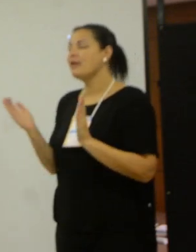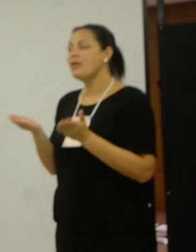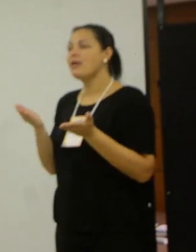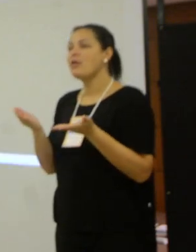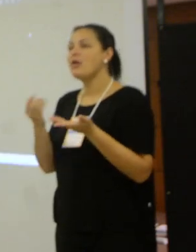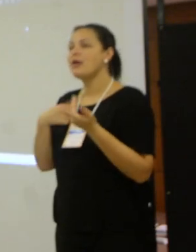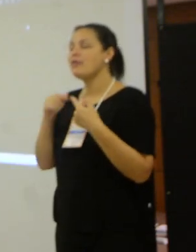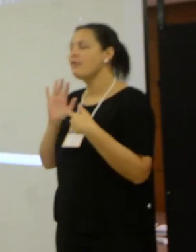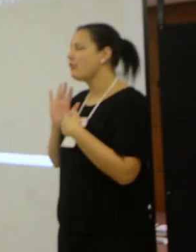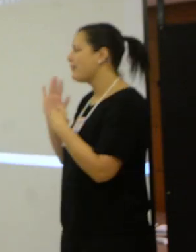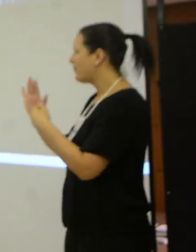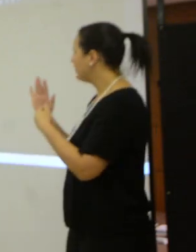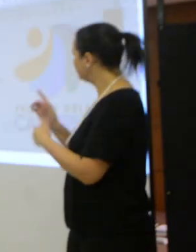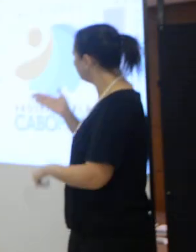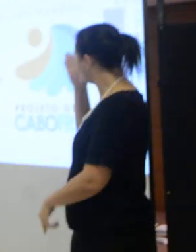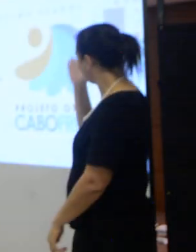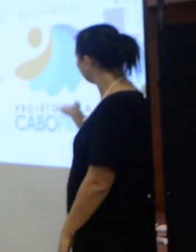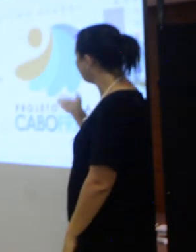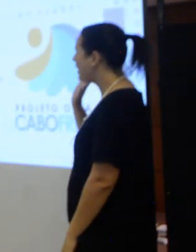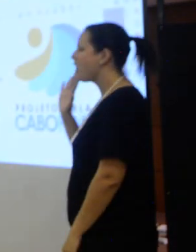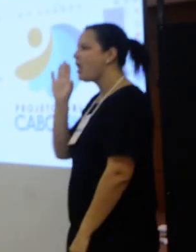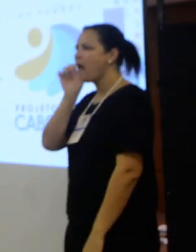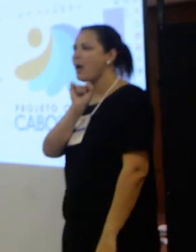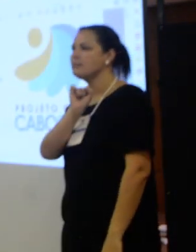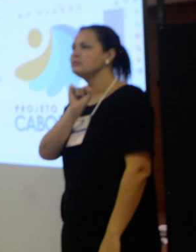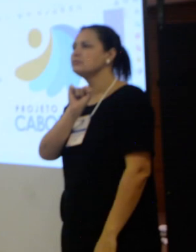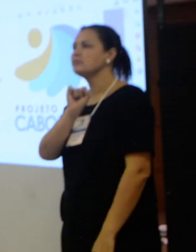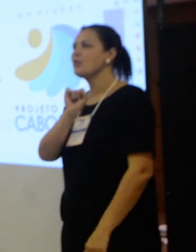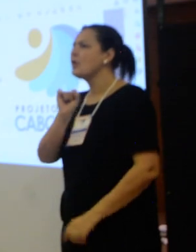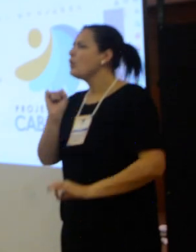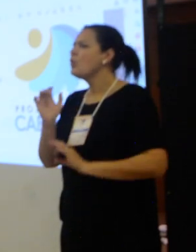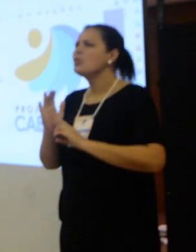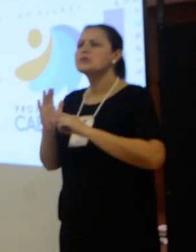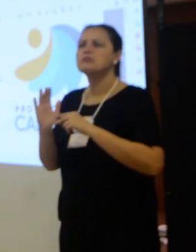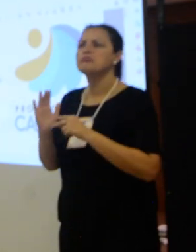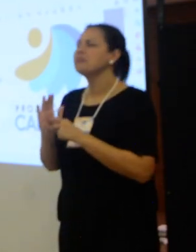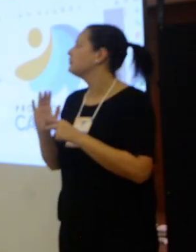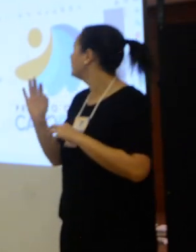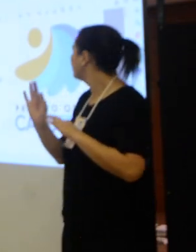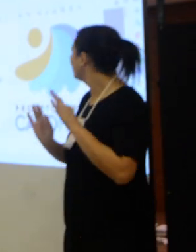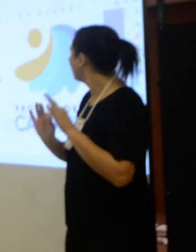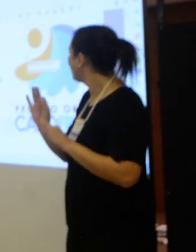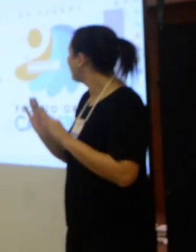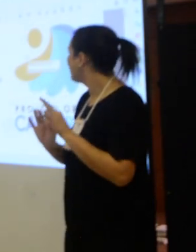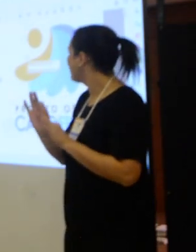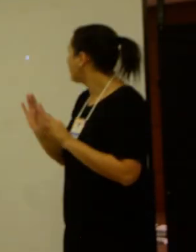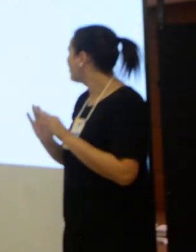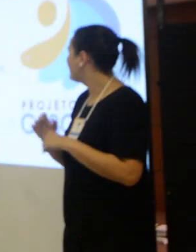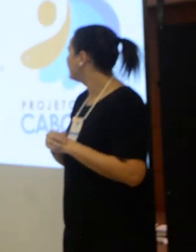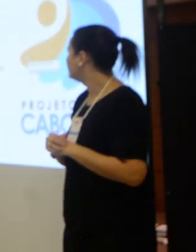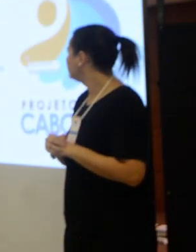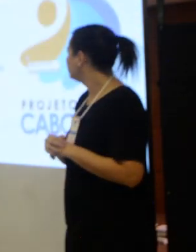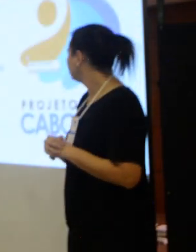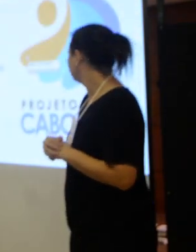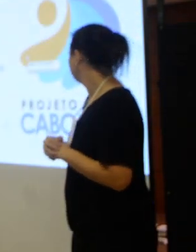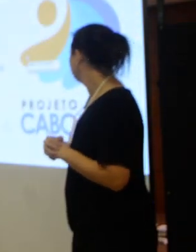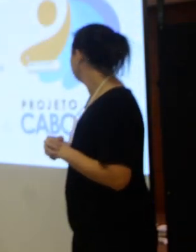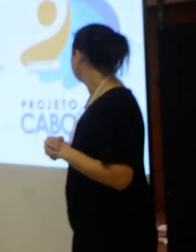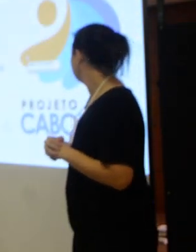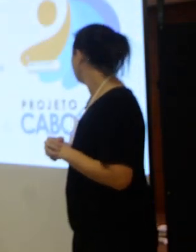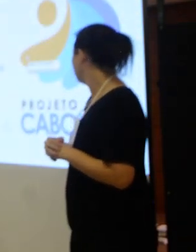breve apresentação, tá, sobre o que é o Projeto Orla, onde estamos, e depois esses dados eles vão